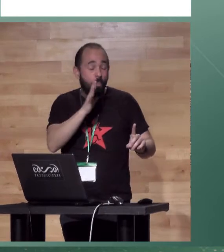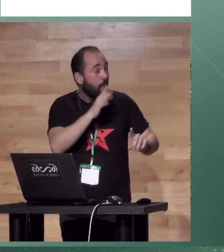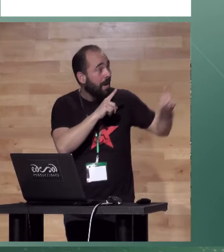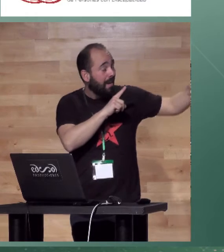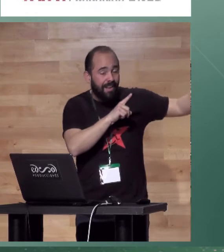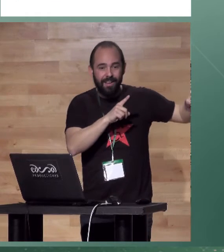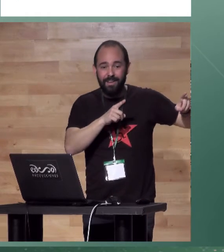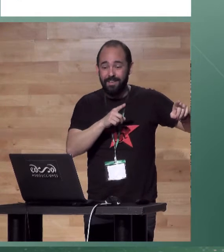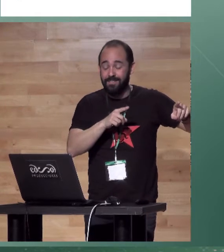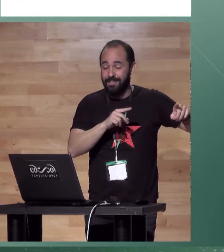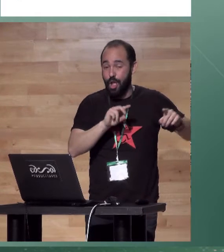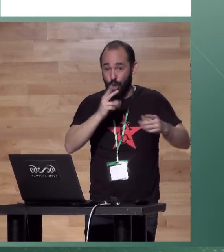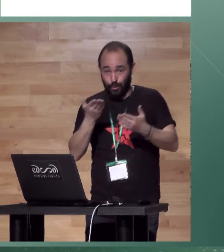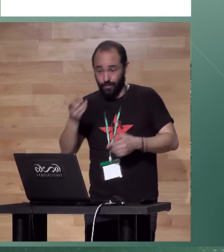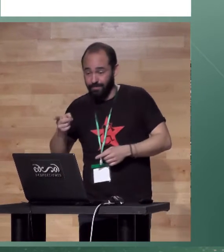no es perfecto.